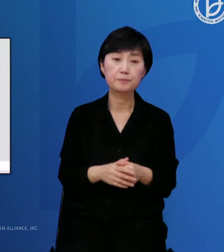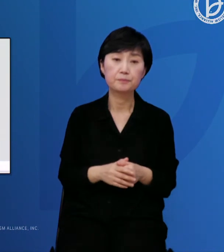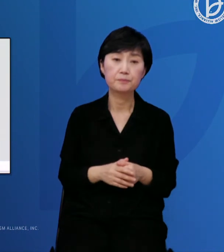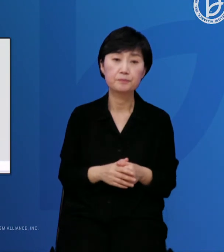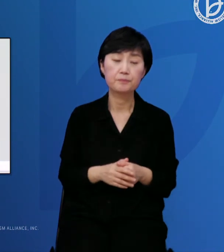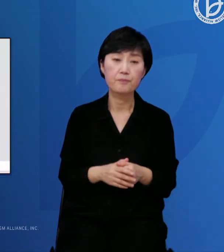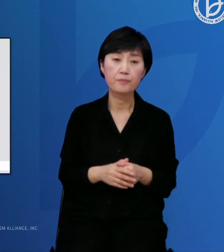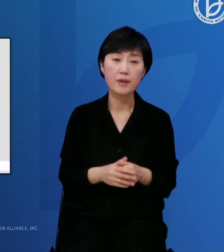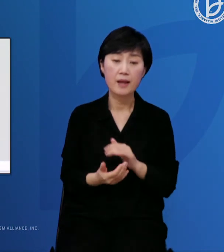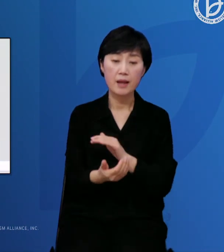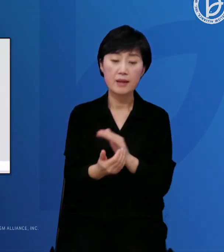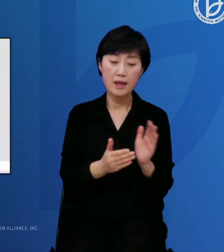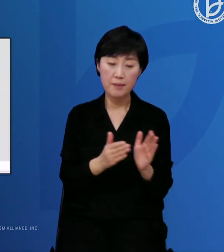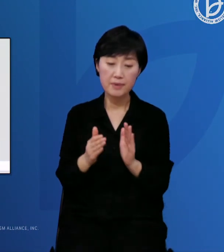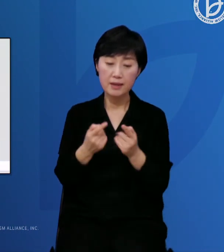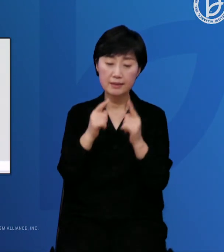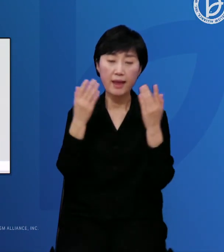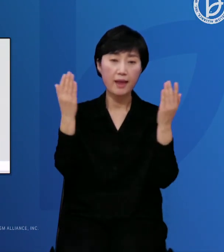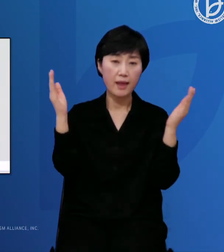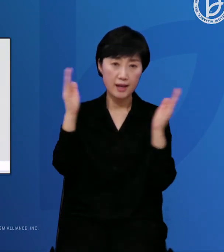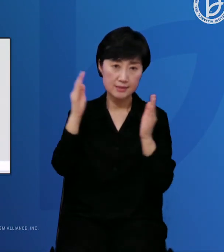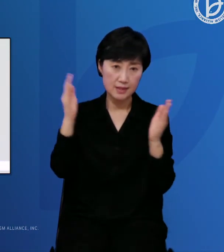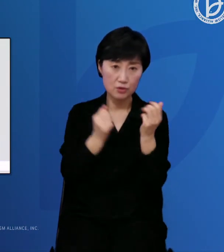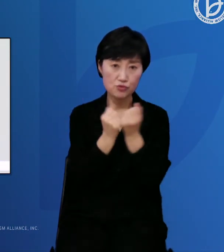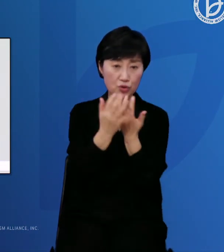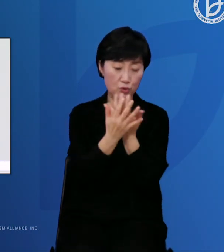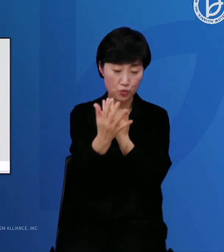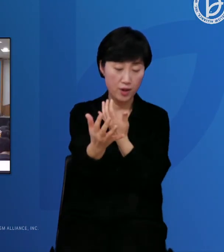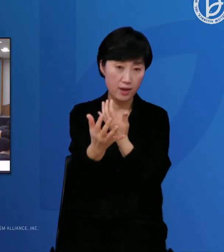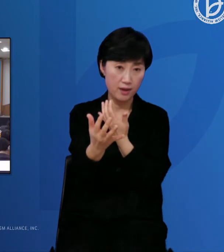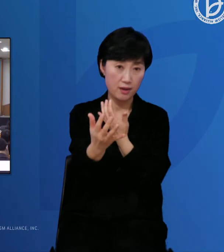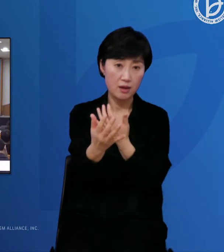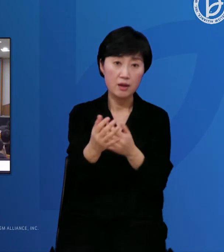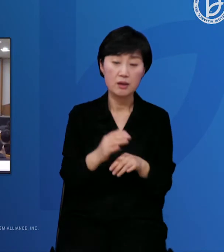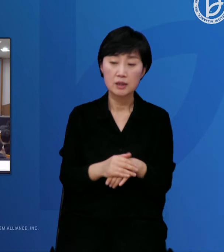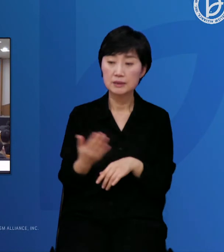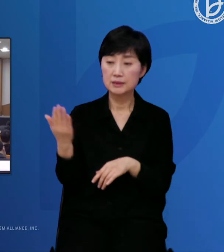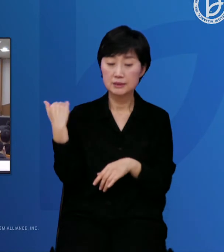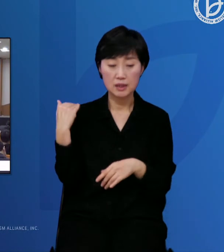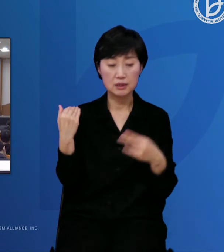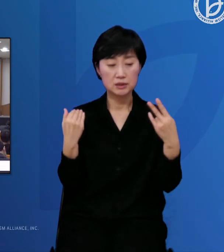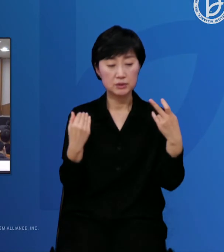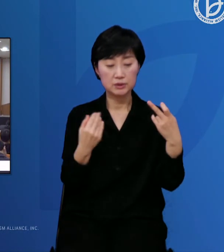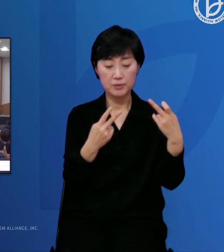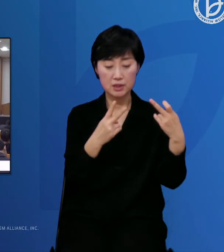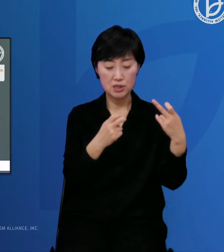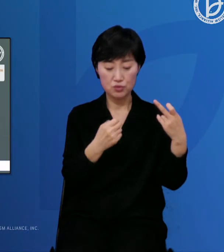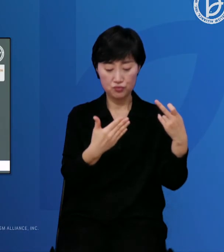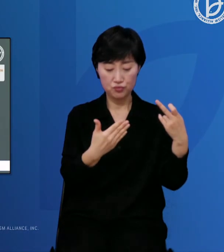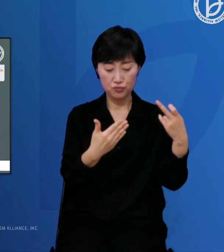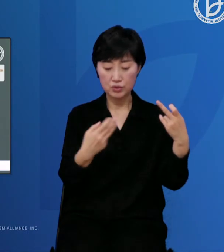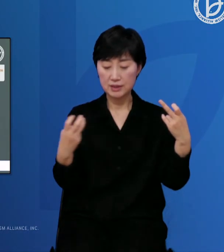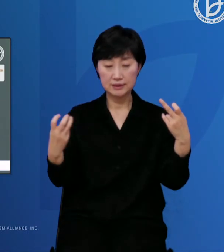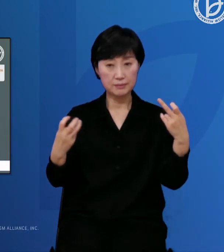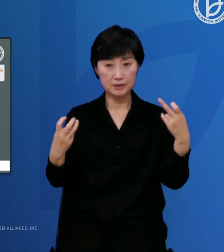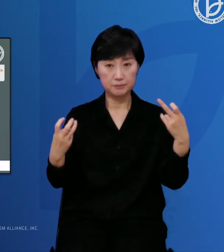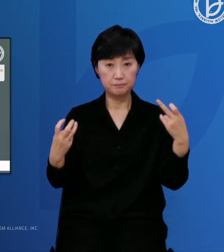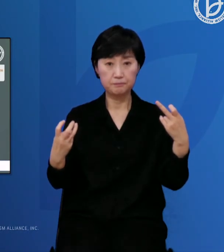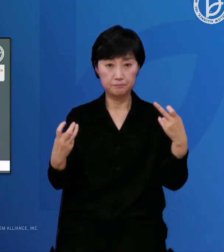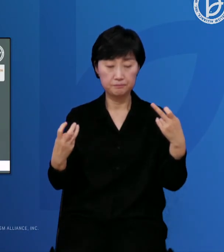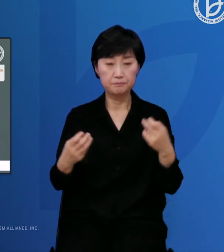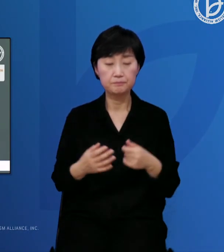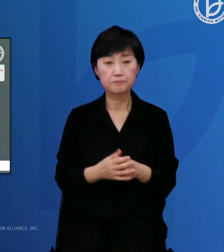예비대학생 수련회가 거짓 이론에 인생을 두지 말라는 주제로 지난 29일 덕평 RUTC, 30일 온라인으로